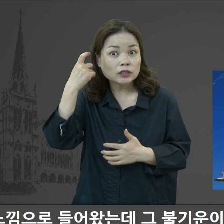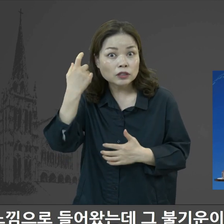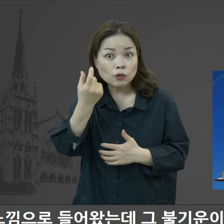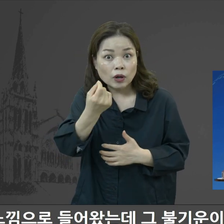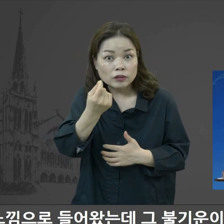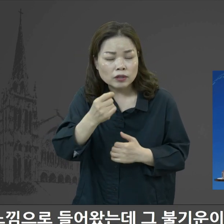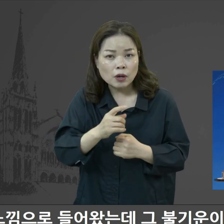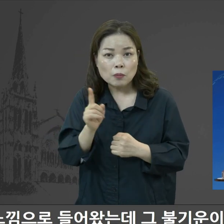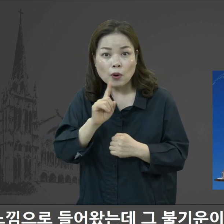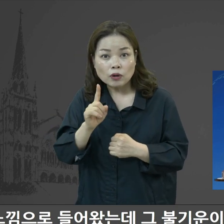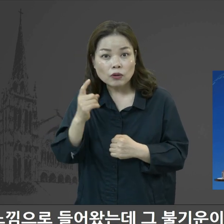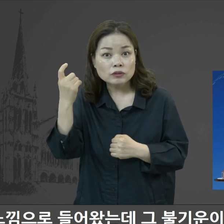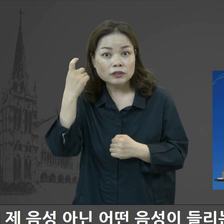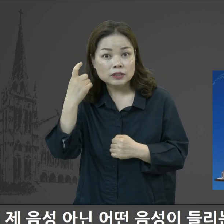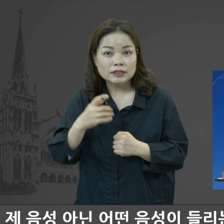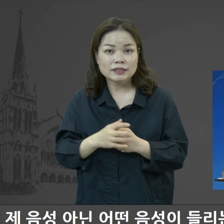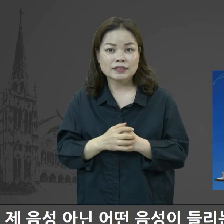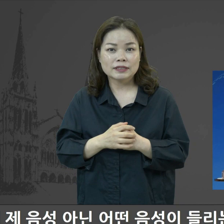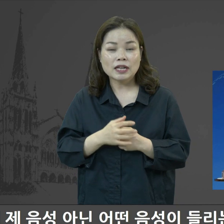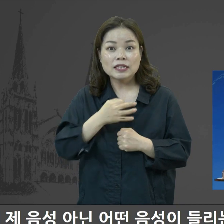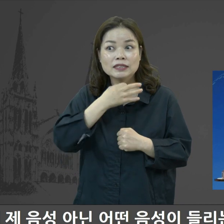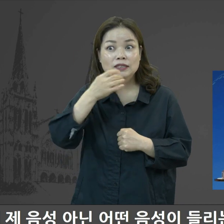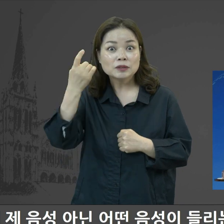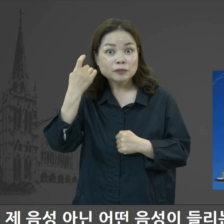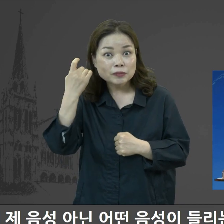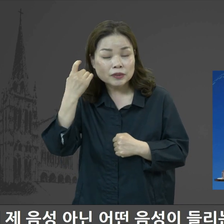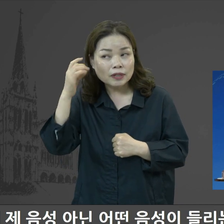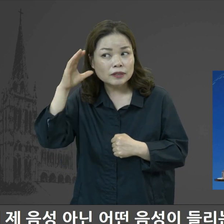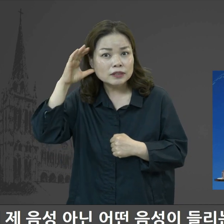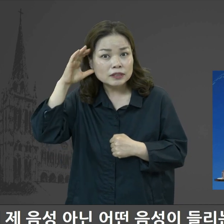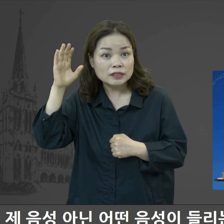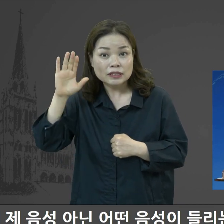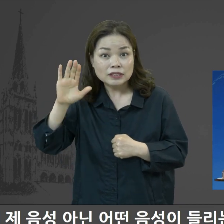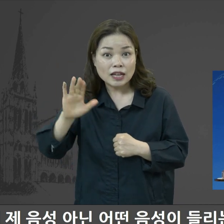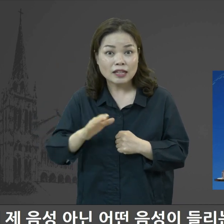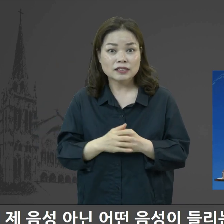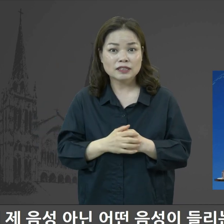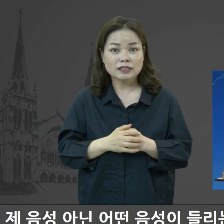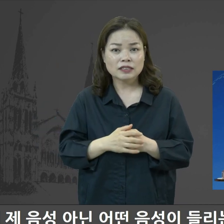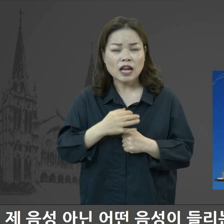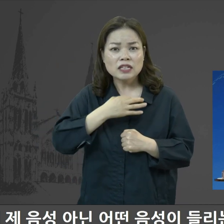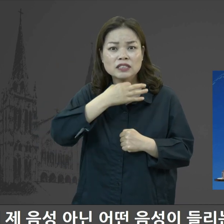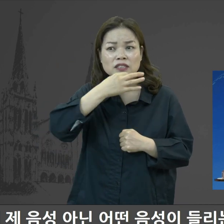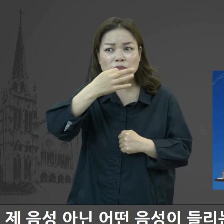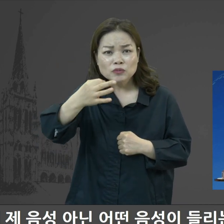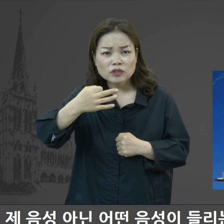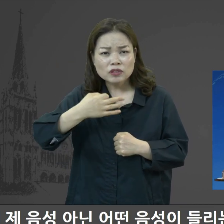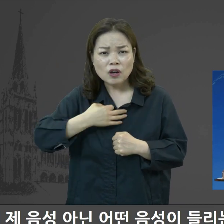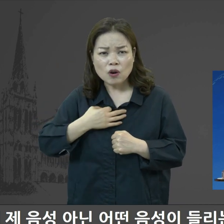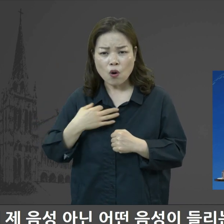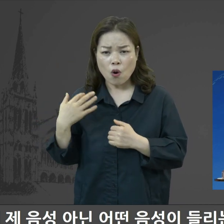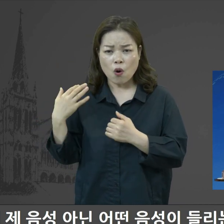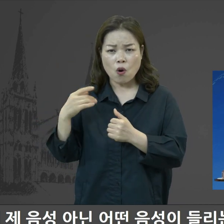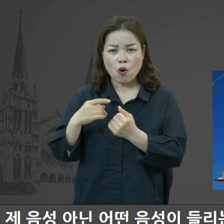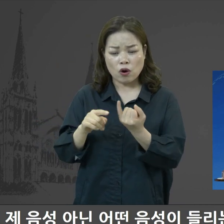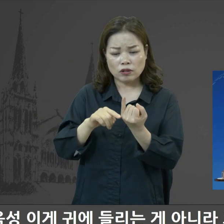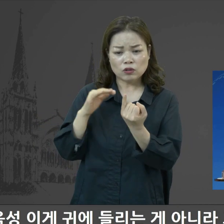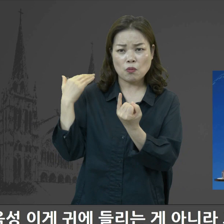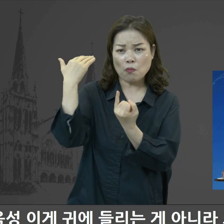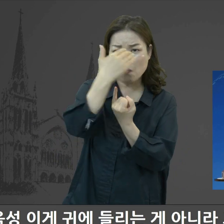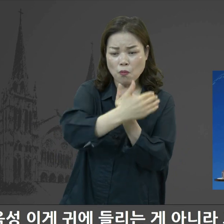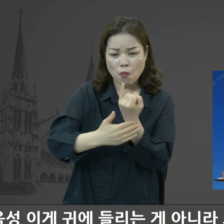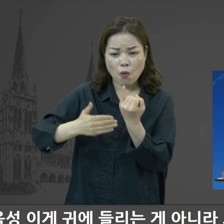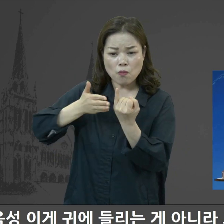거예요. 뭐라고 들리냐 하면 그 음성이 귀에 들리는 게 아니라 그 음성이 제 온 몸을 다